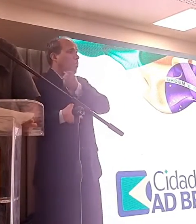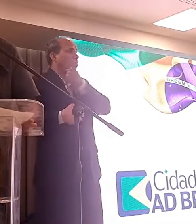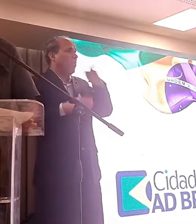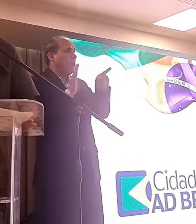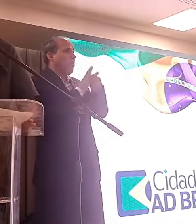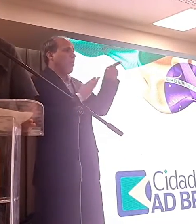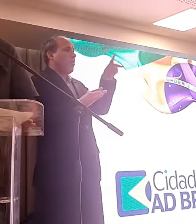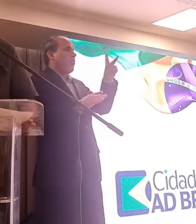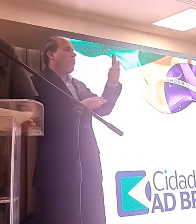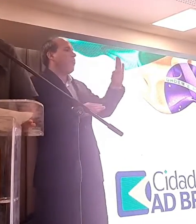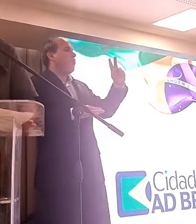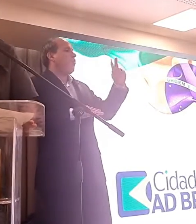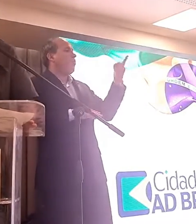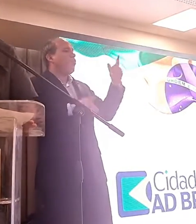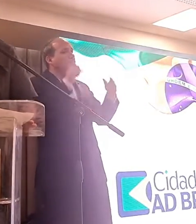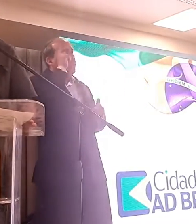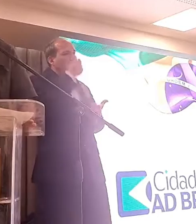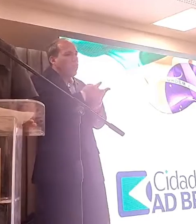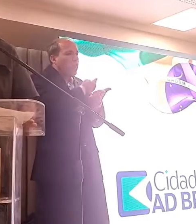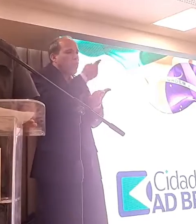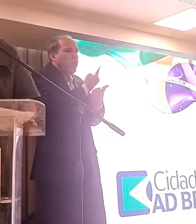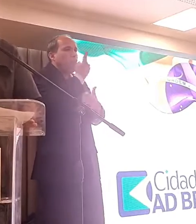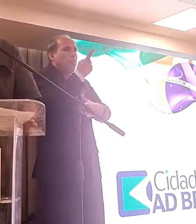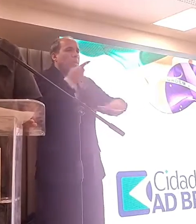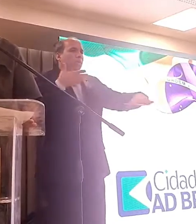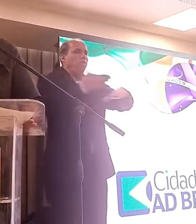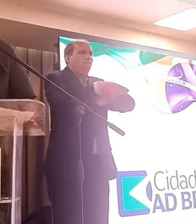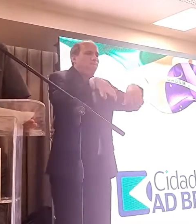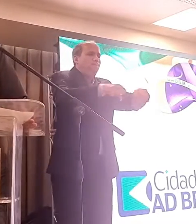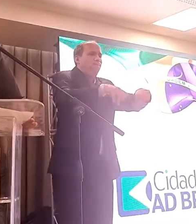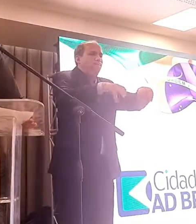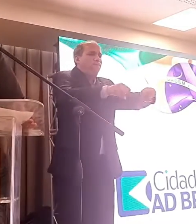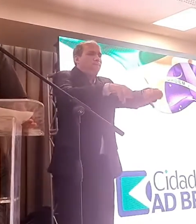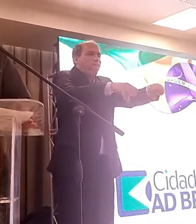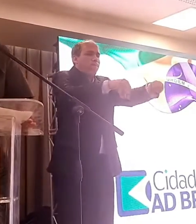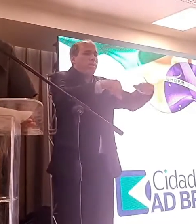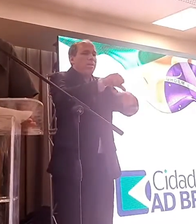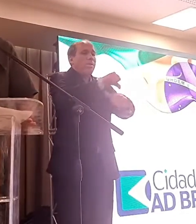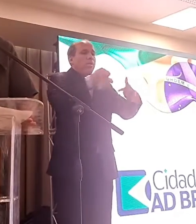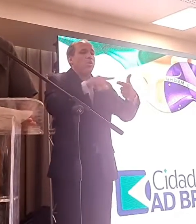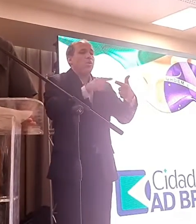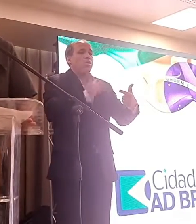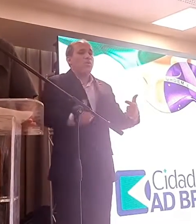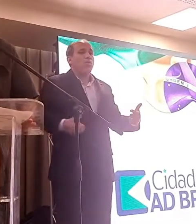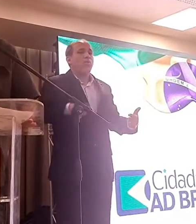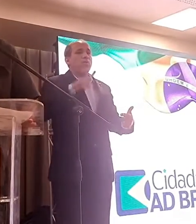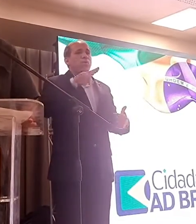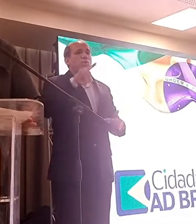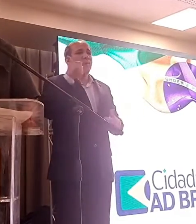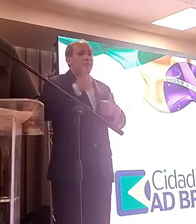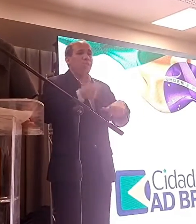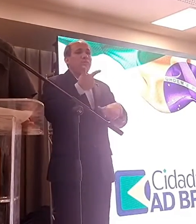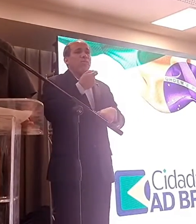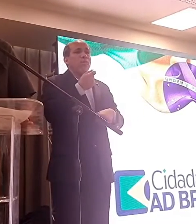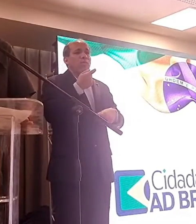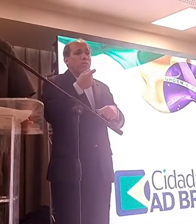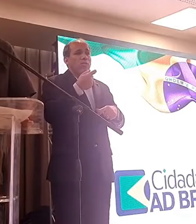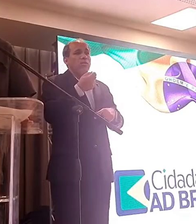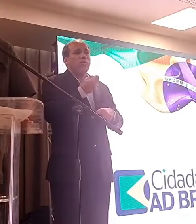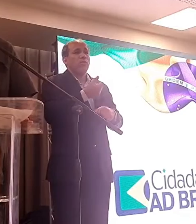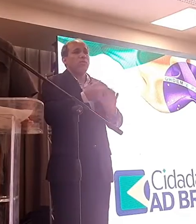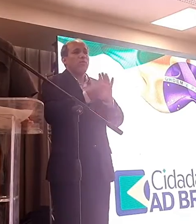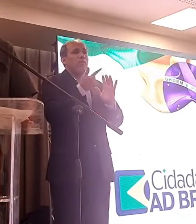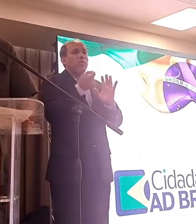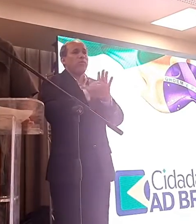Henrique, tínhamos uma invasão de terra por dia no Brasil. No governo Lula, passou-se para 20 por mês. No nosso